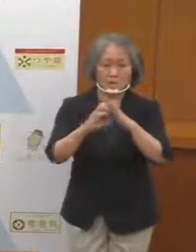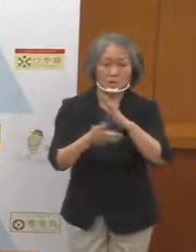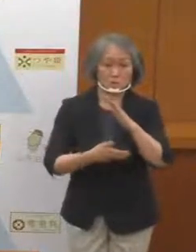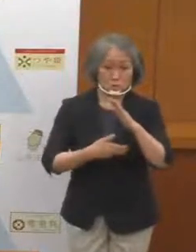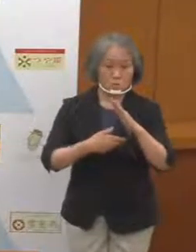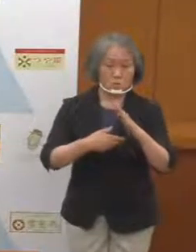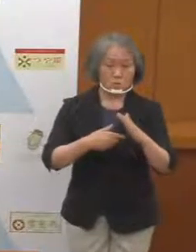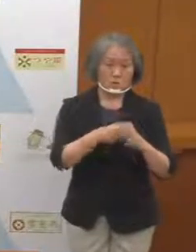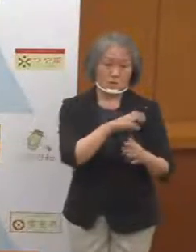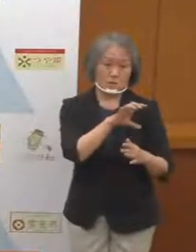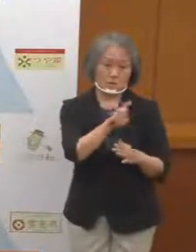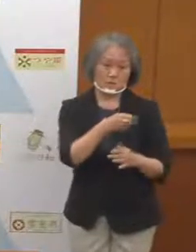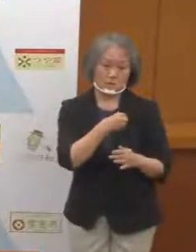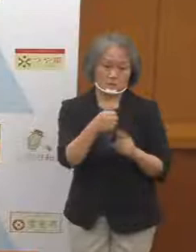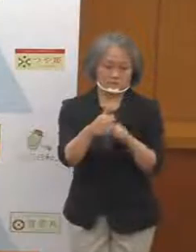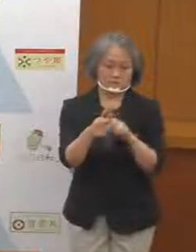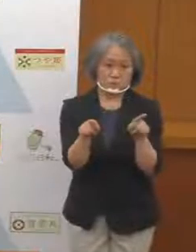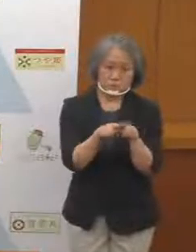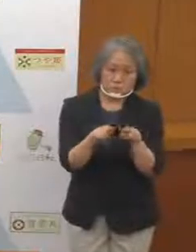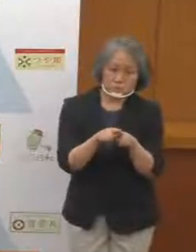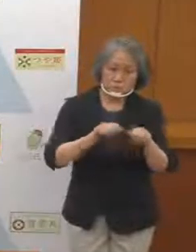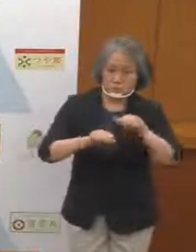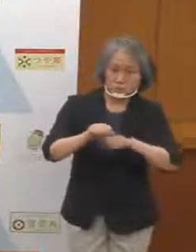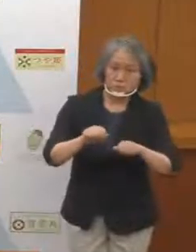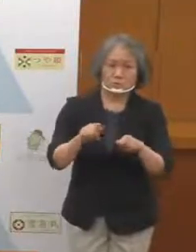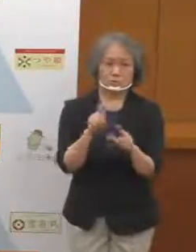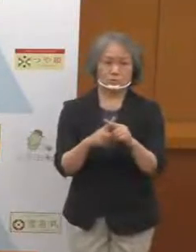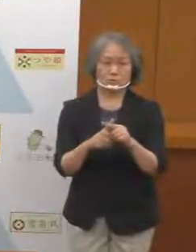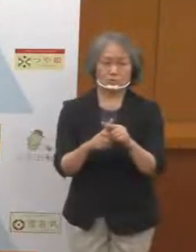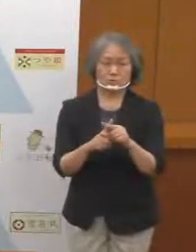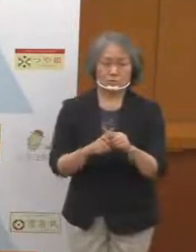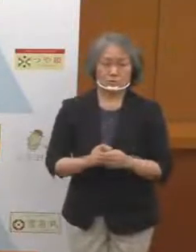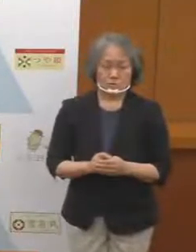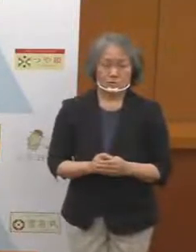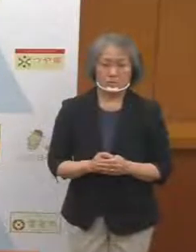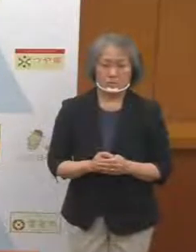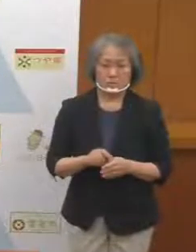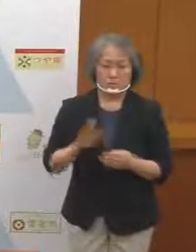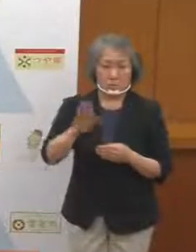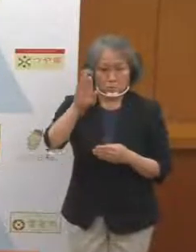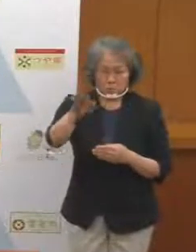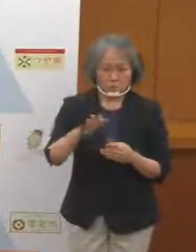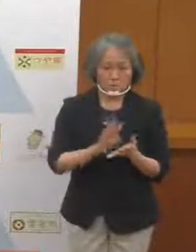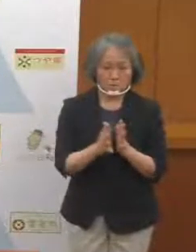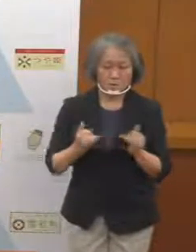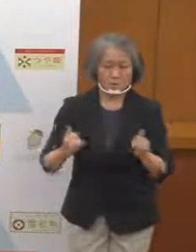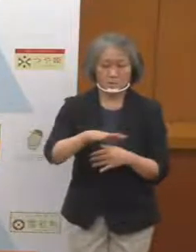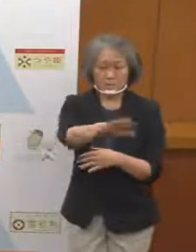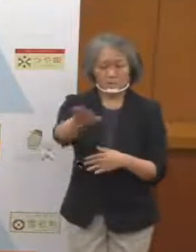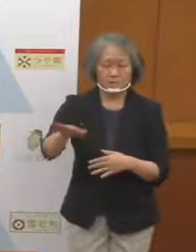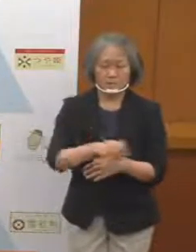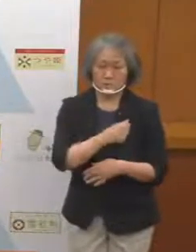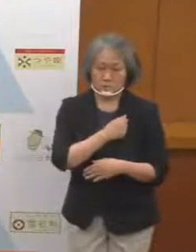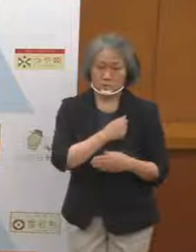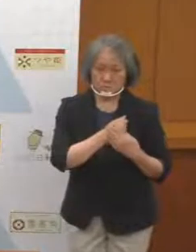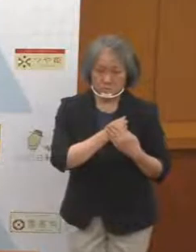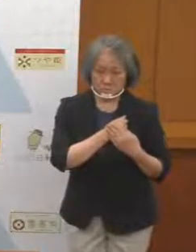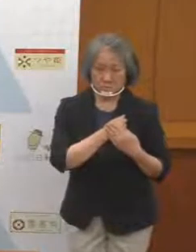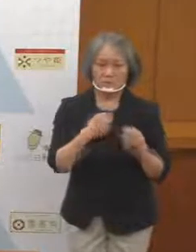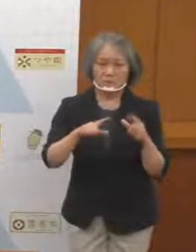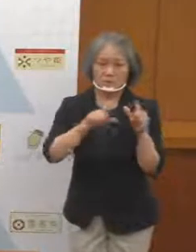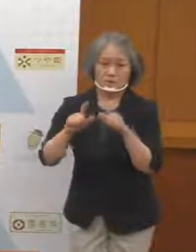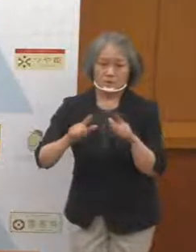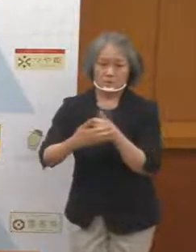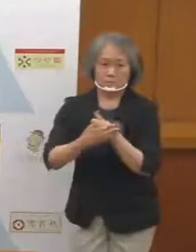なども行なってきているところでございます今後とも県民の皆様の命と暮らしを守るため